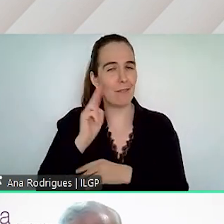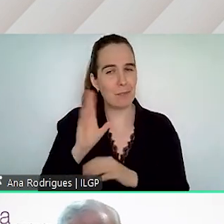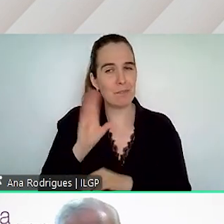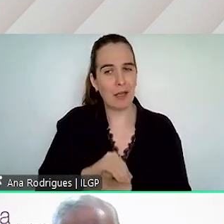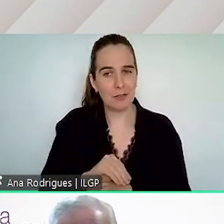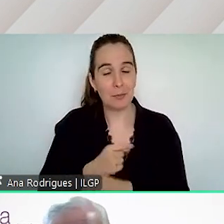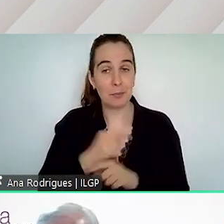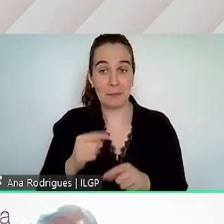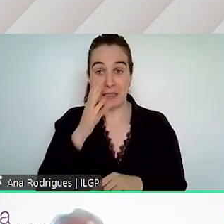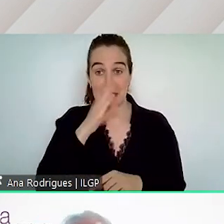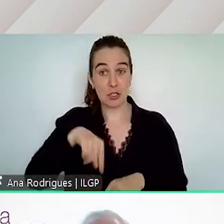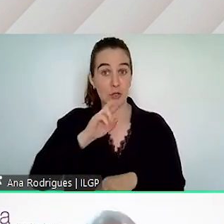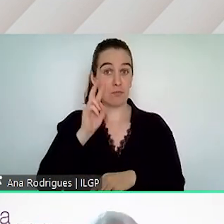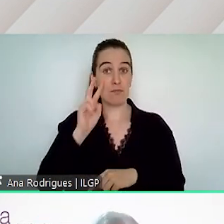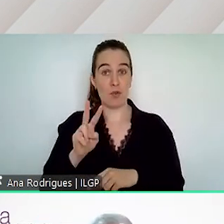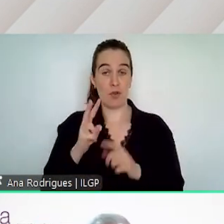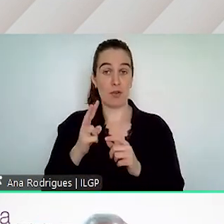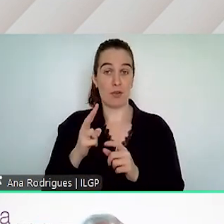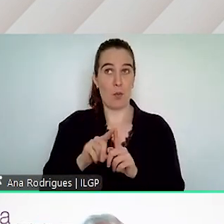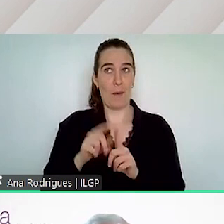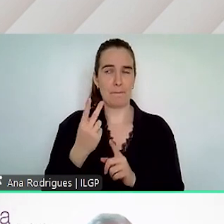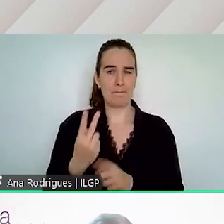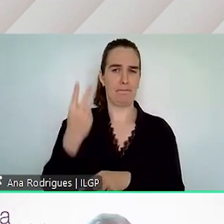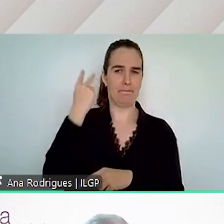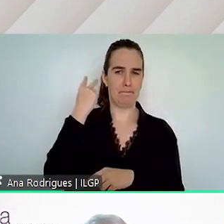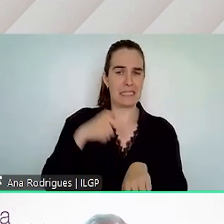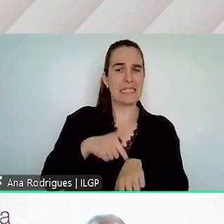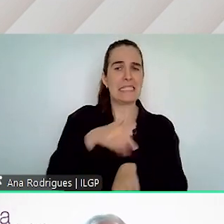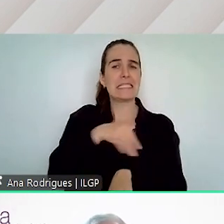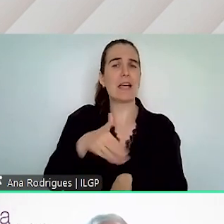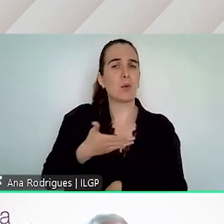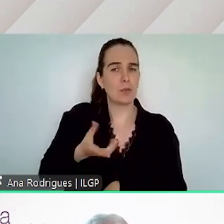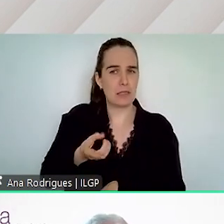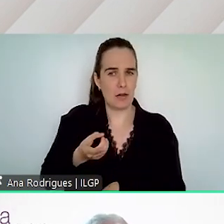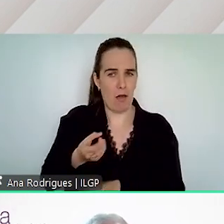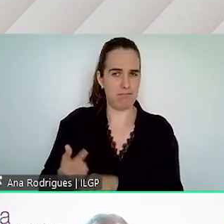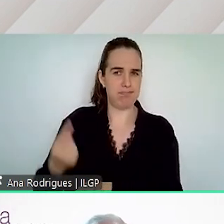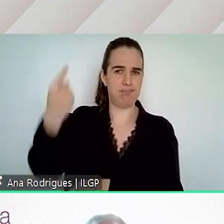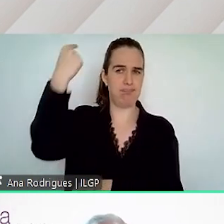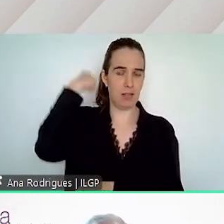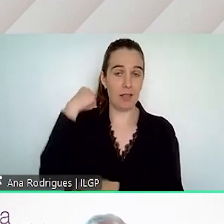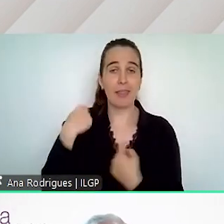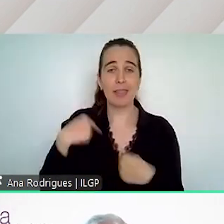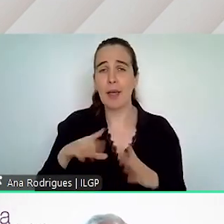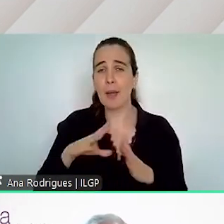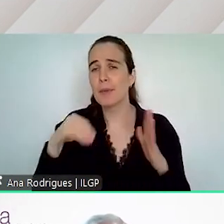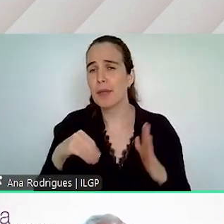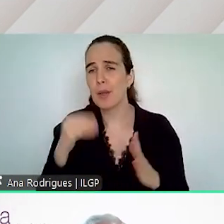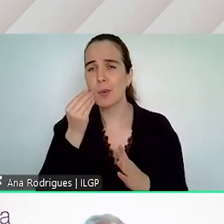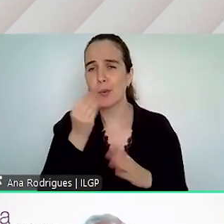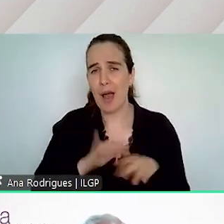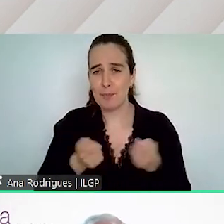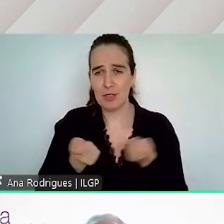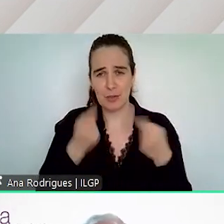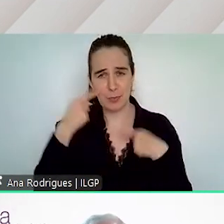quando olhamos para o passado, por exemplo, para o século XVIII, para o século XIX, encontrávamos, em geral, um modelo de administração pública